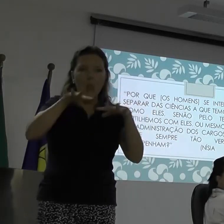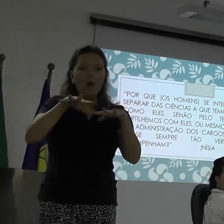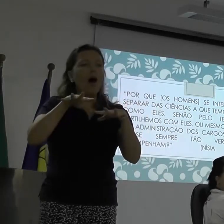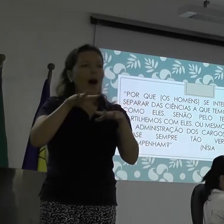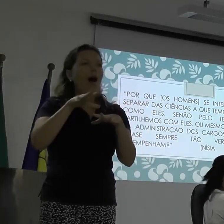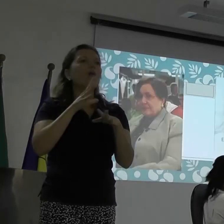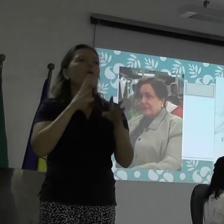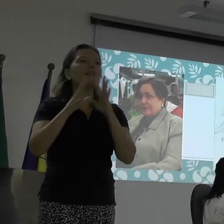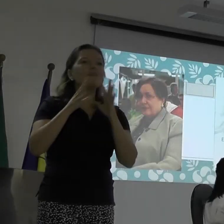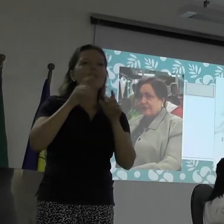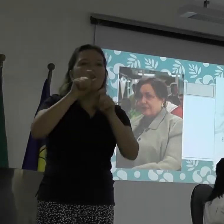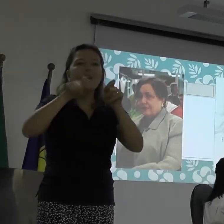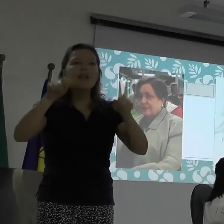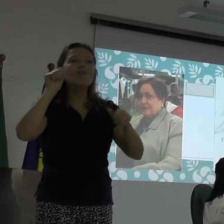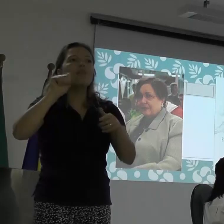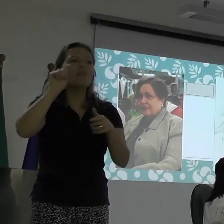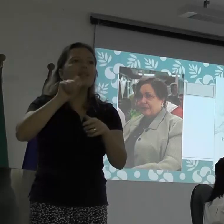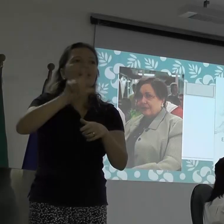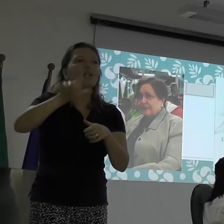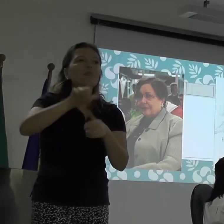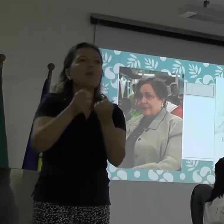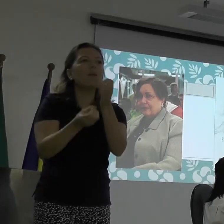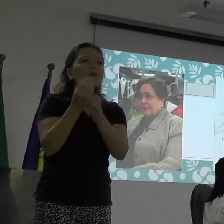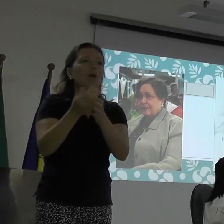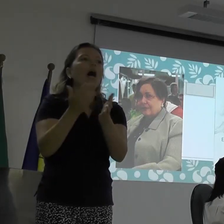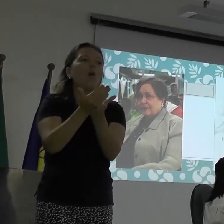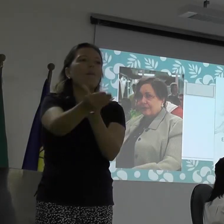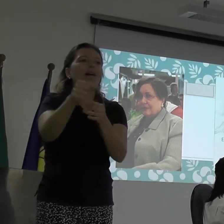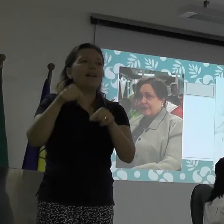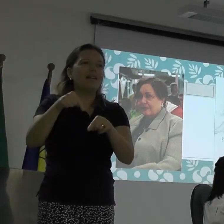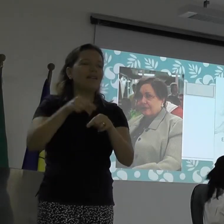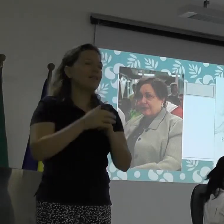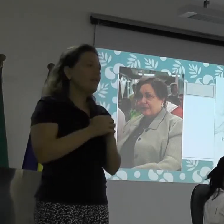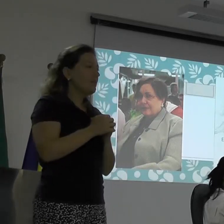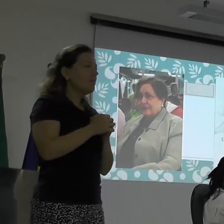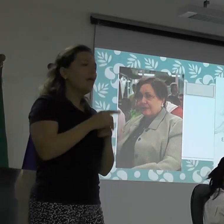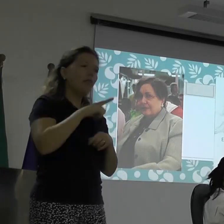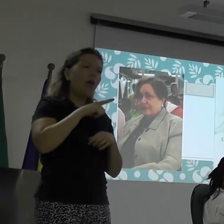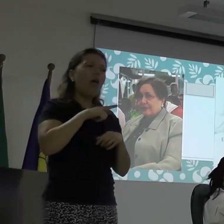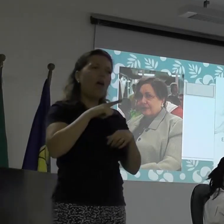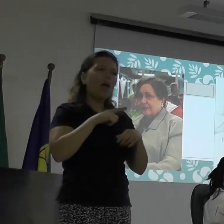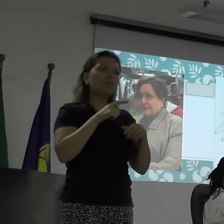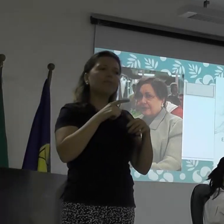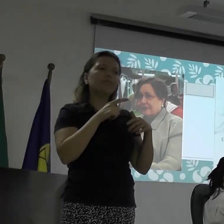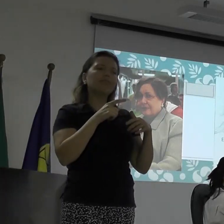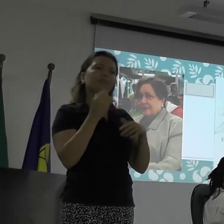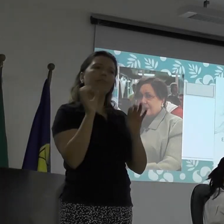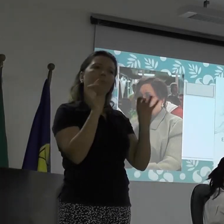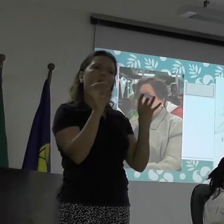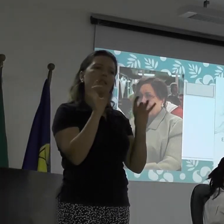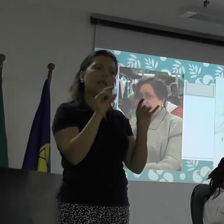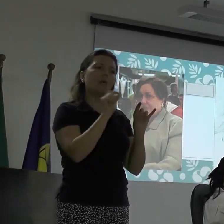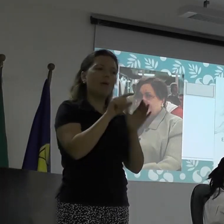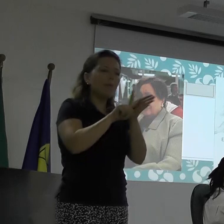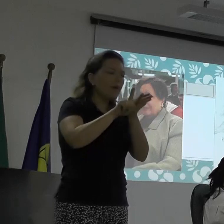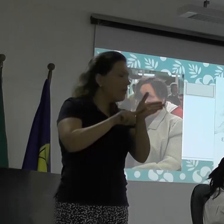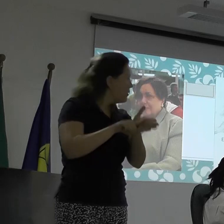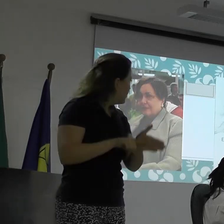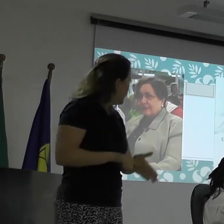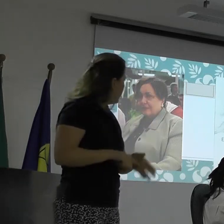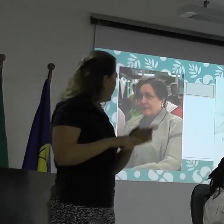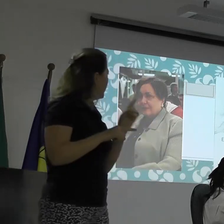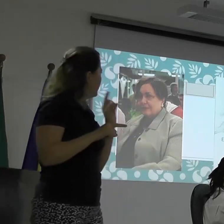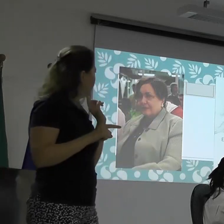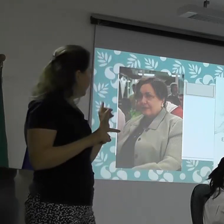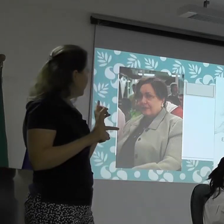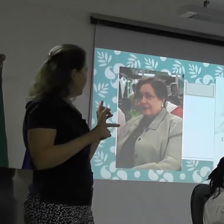Pode passar. Um dos trabalhos que merece destaque foi a pesquisa realizada por Zaide Musar, que partiu